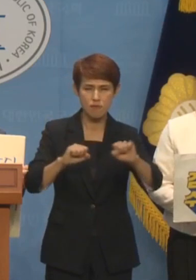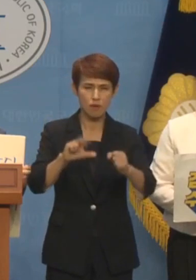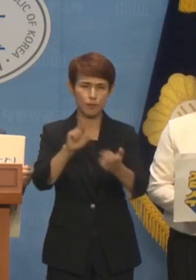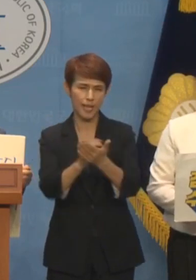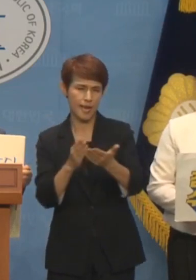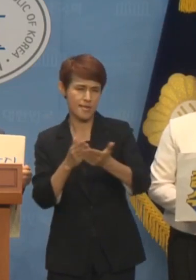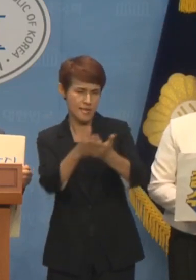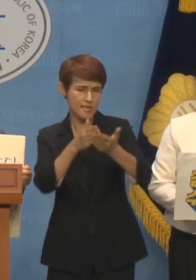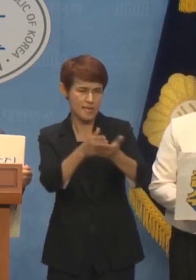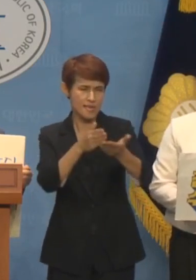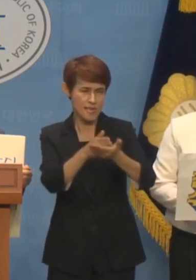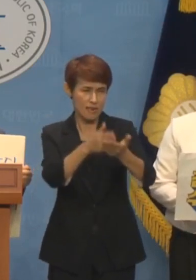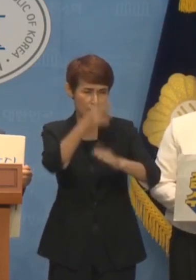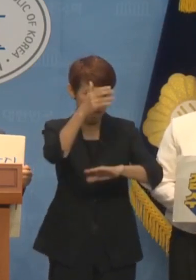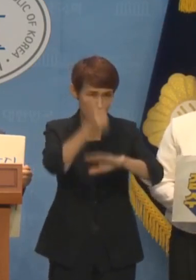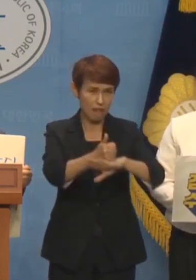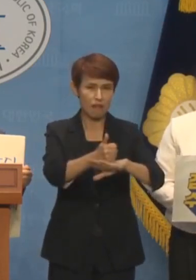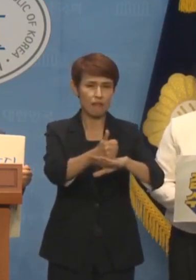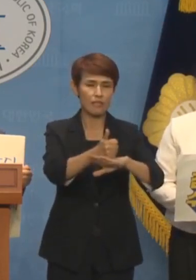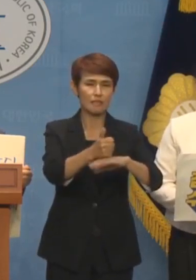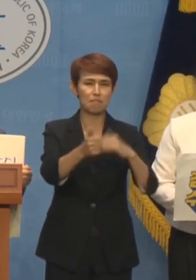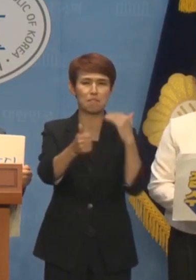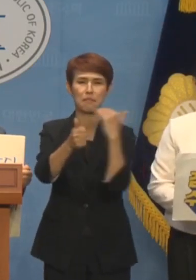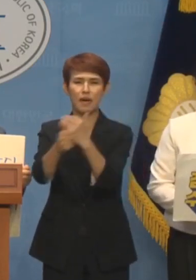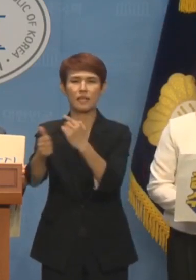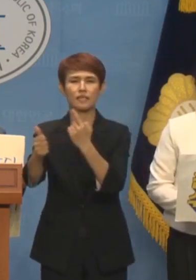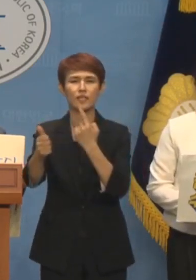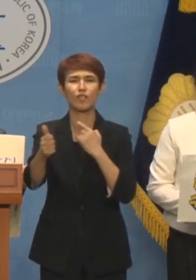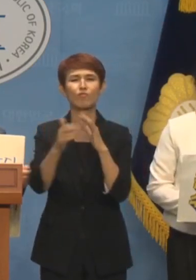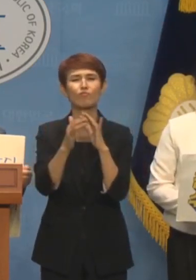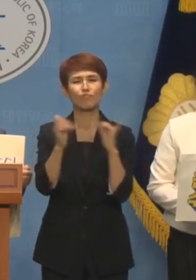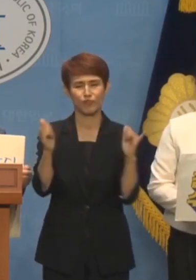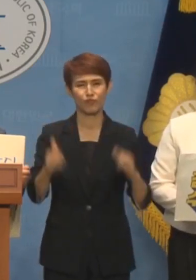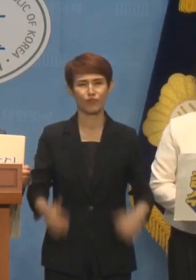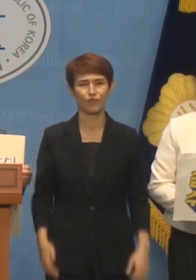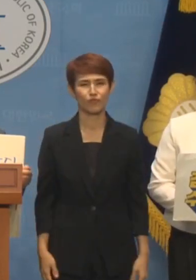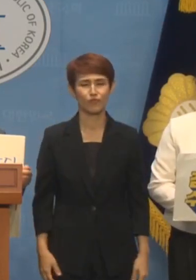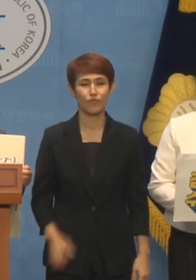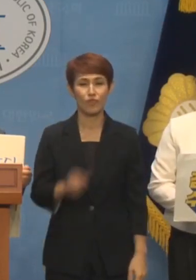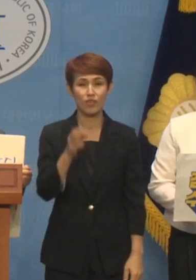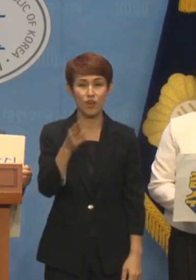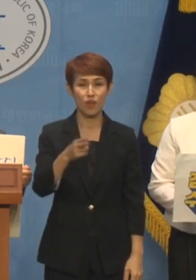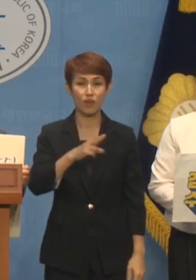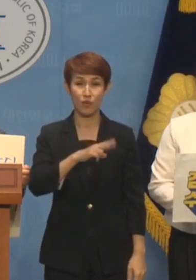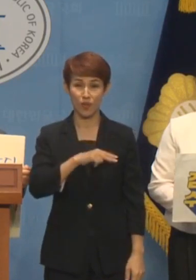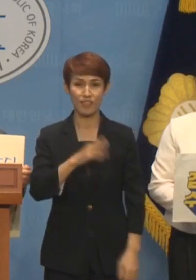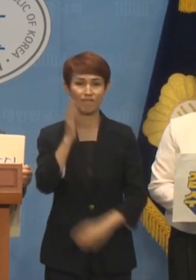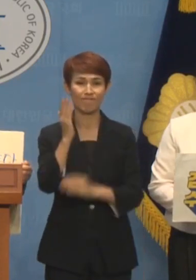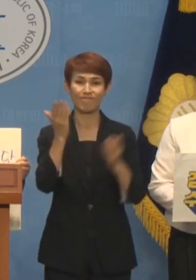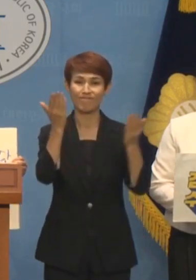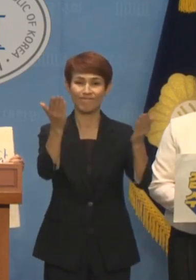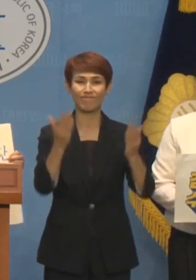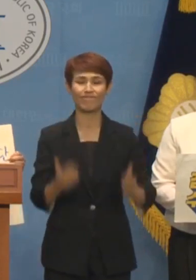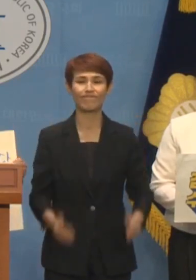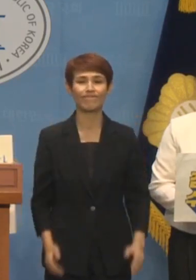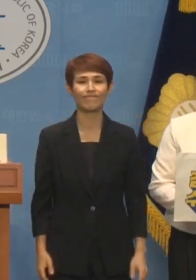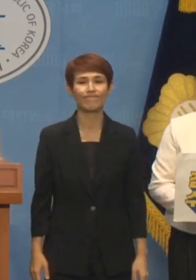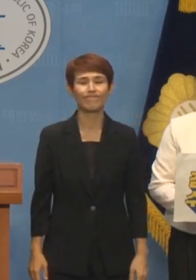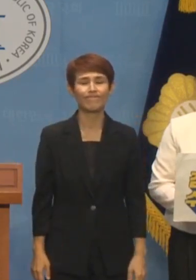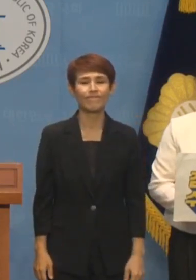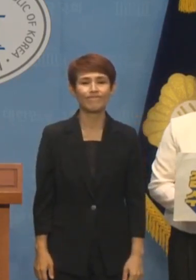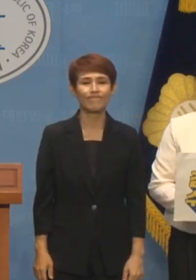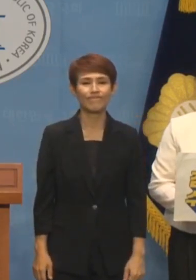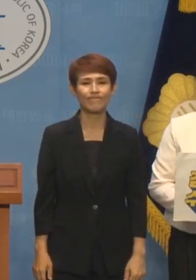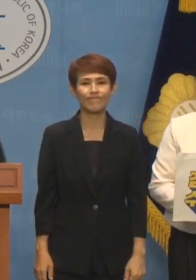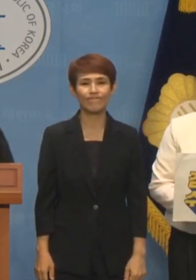제기하셨다 제명까지 당한 고통을 겪으셨던 양평군 여현정 의원님께서 이어서 말씀해 주시겠습니다.